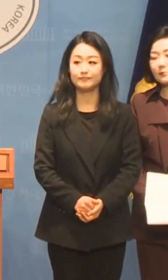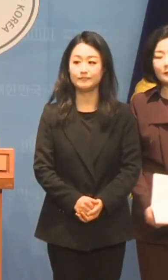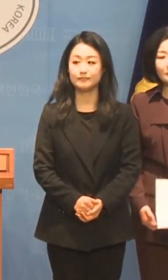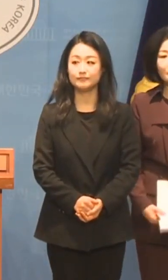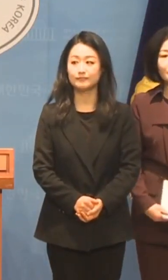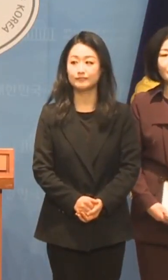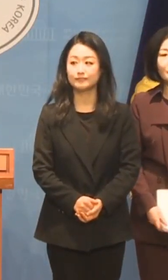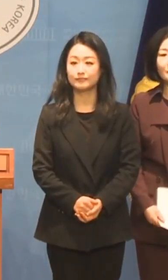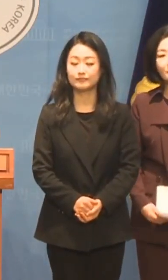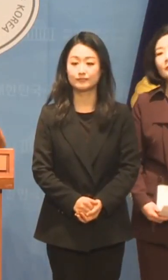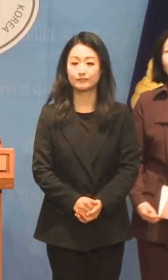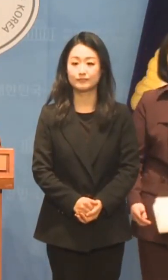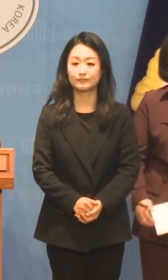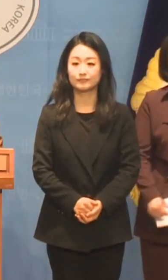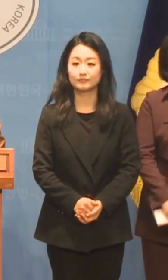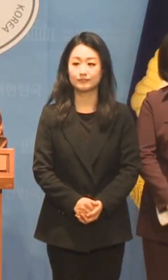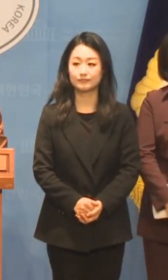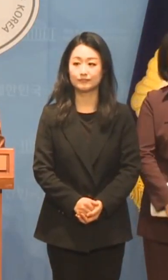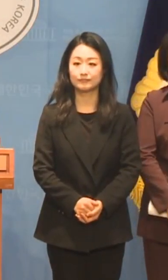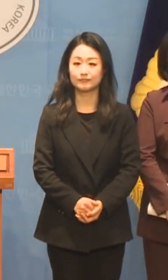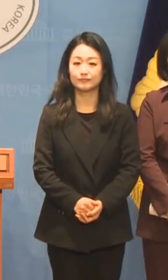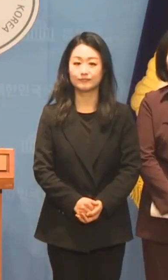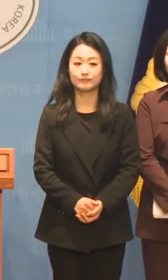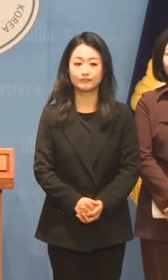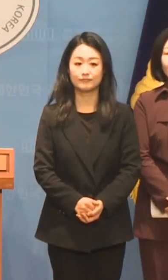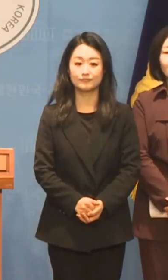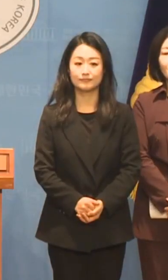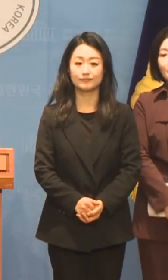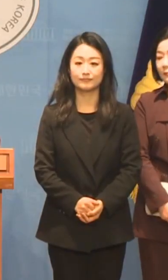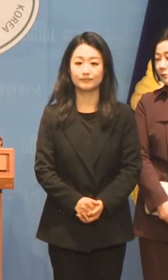그 전에 되게 키가 크시네.